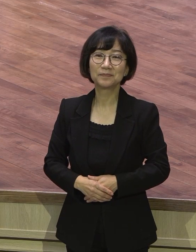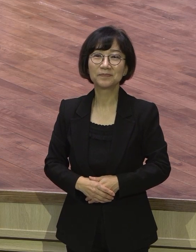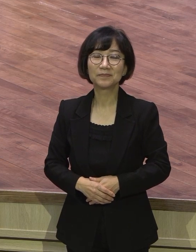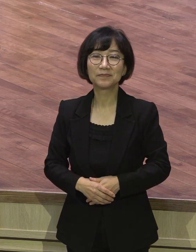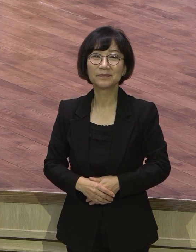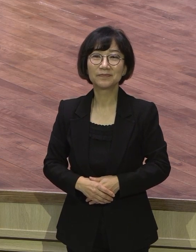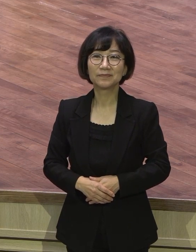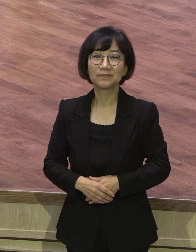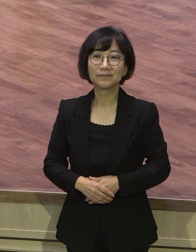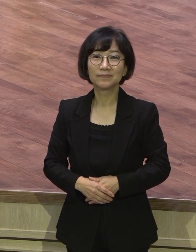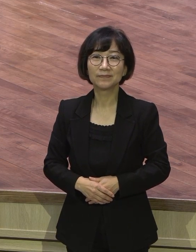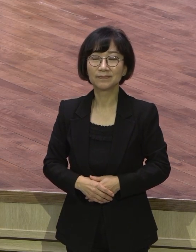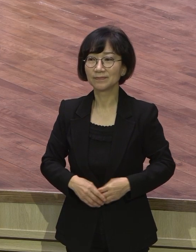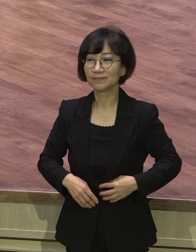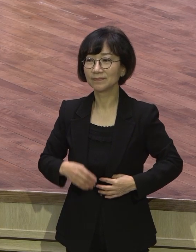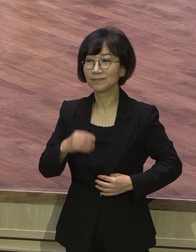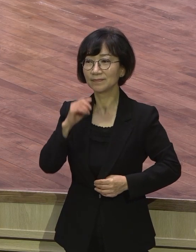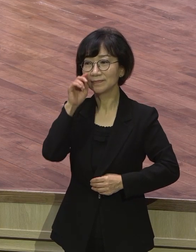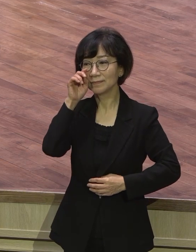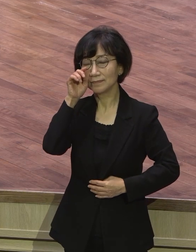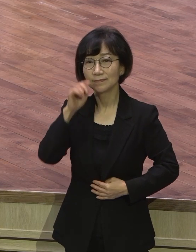거의 안 부딪히고 있어요.